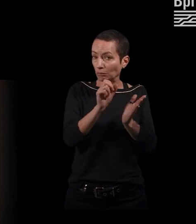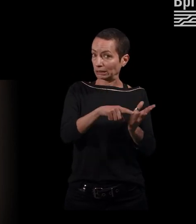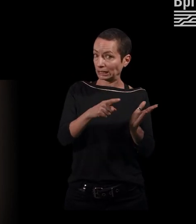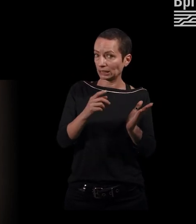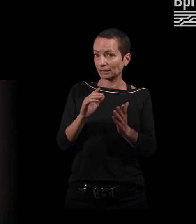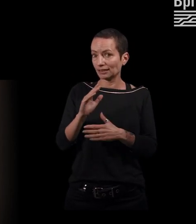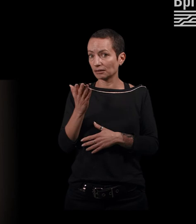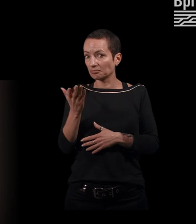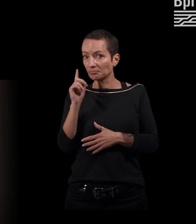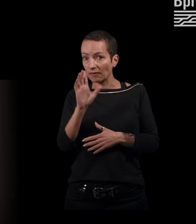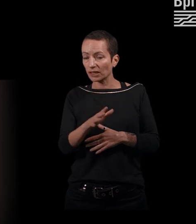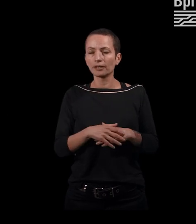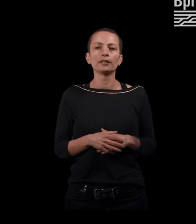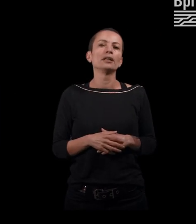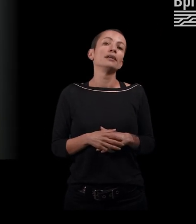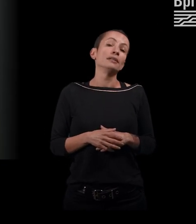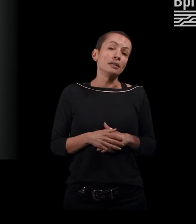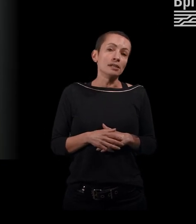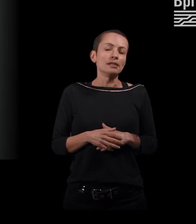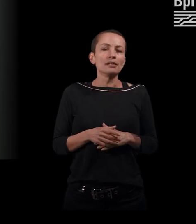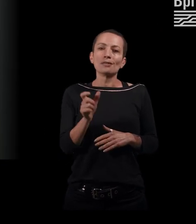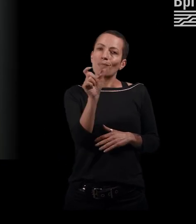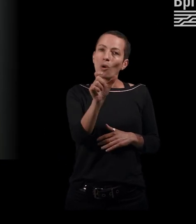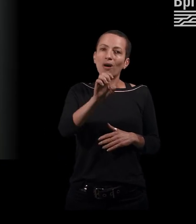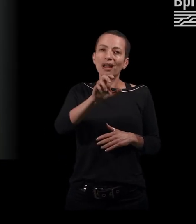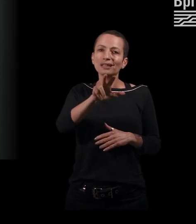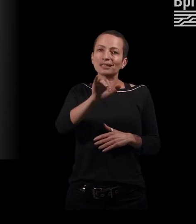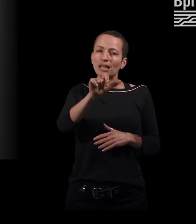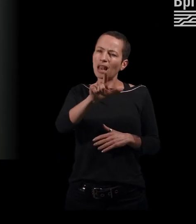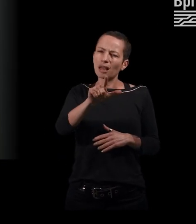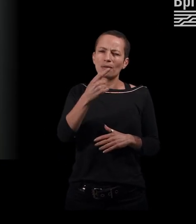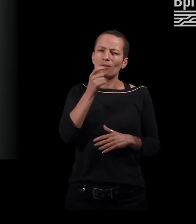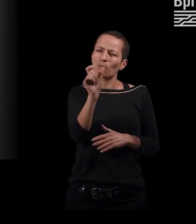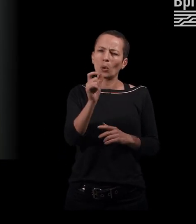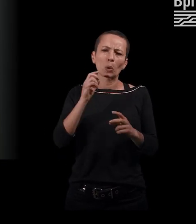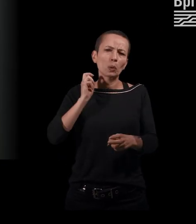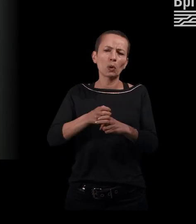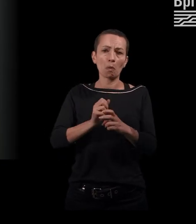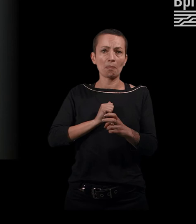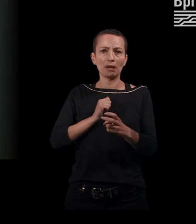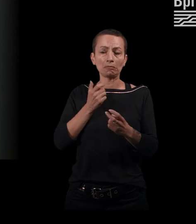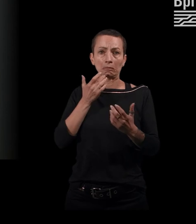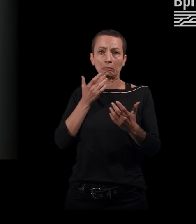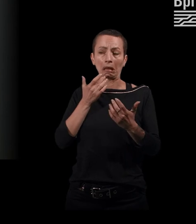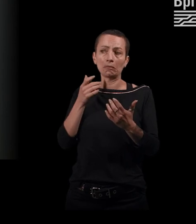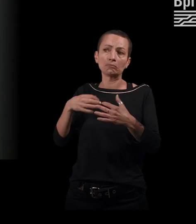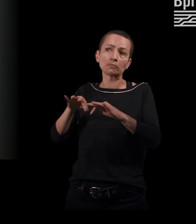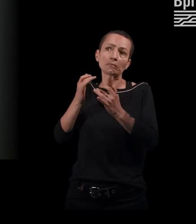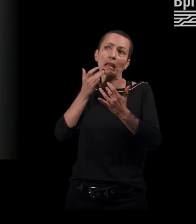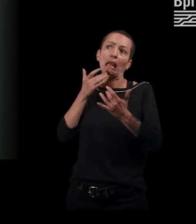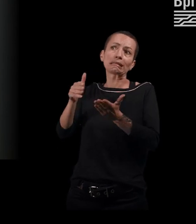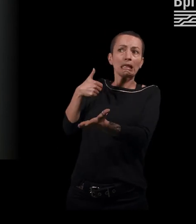Camille Amouli? Le mot exil est un mot très dur. Je ne pense pas avoir été un exilé, sauf à un moment très